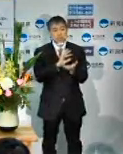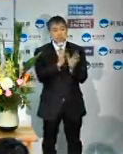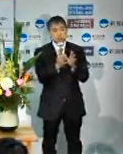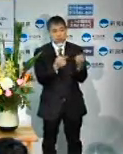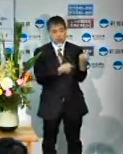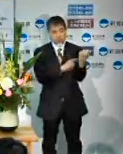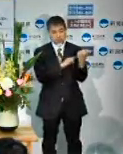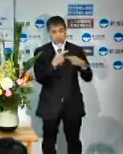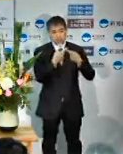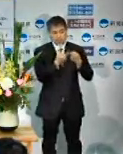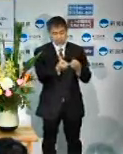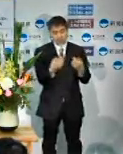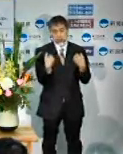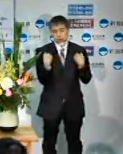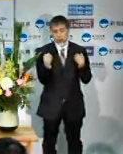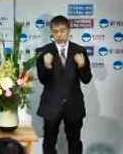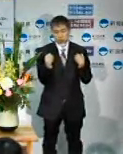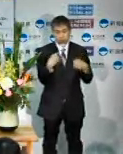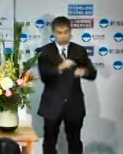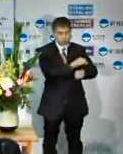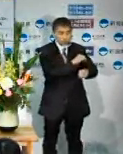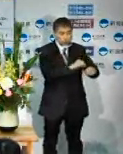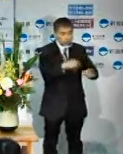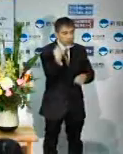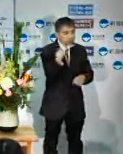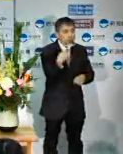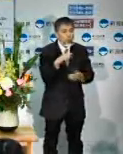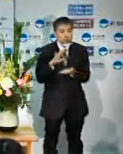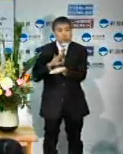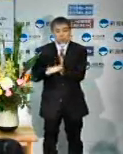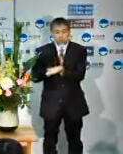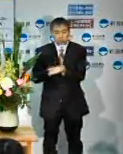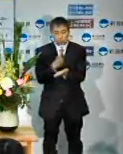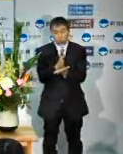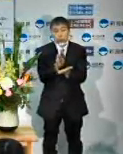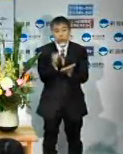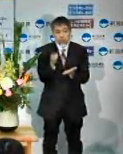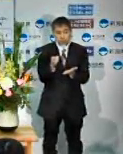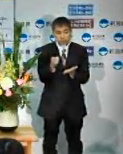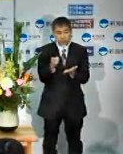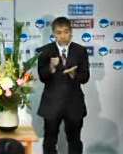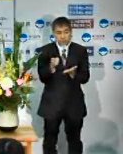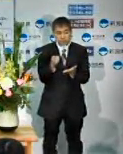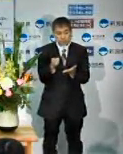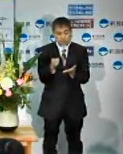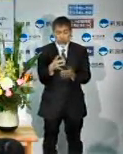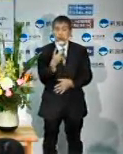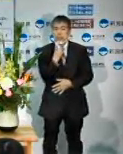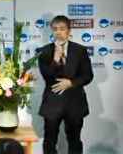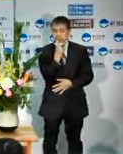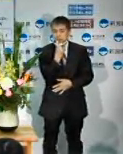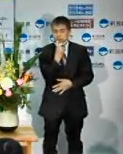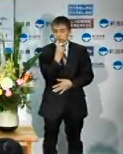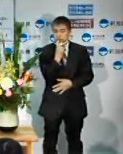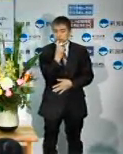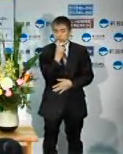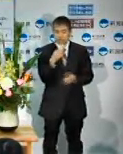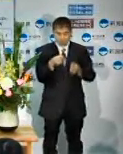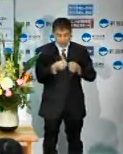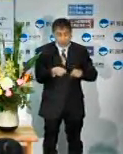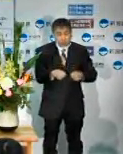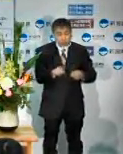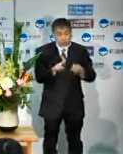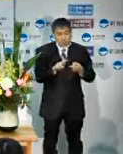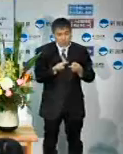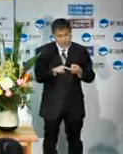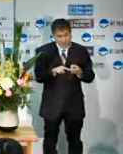まあ、さらに特にこう教育だとか医療の分野で大きな働きを期待されているというふうにありましたけども、はい、もう少し具体的に